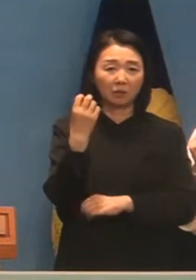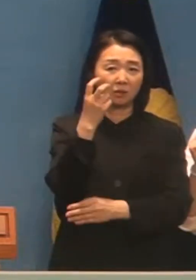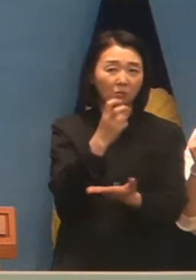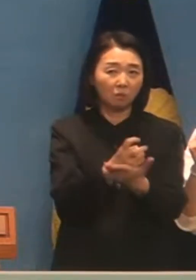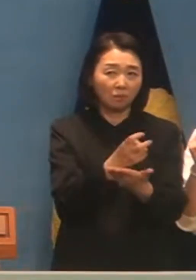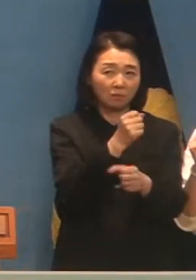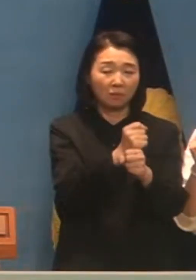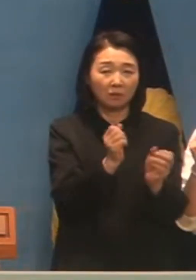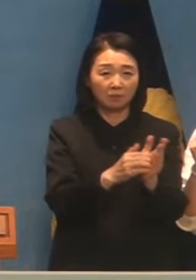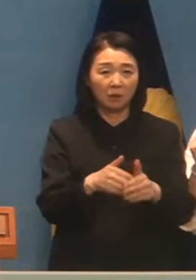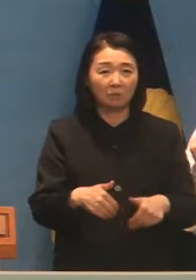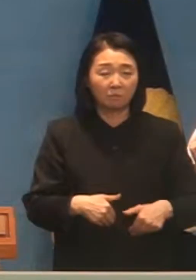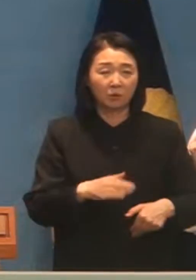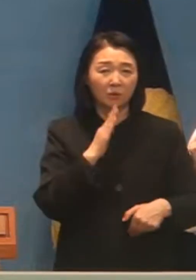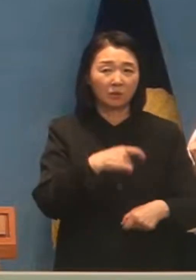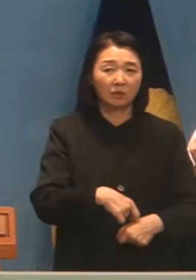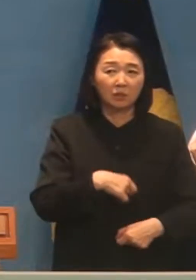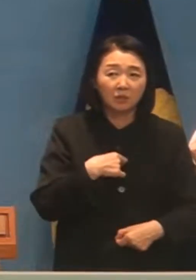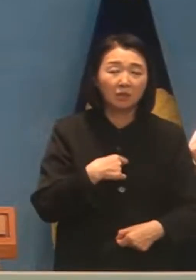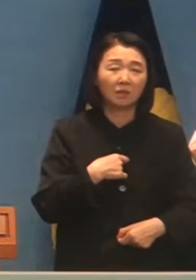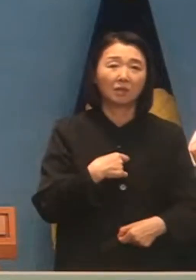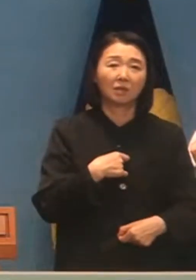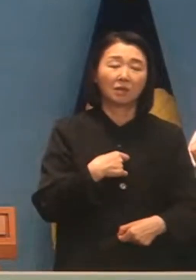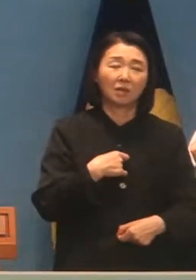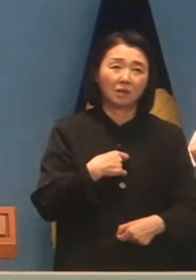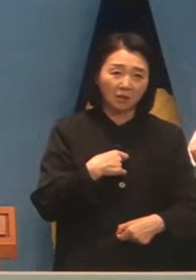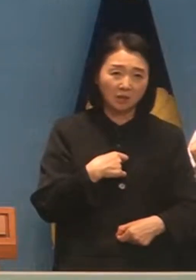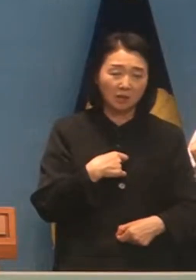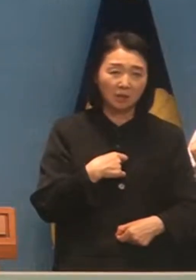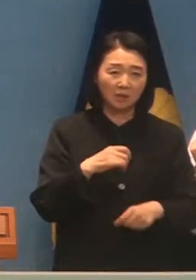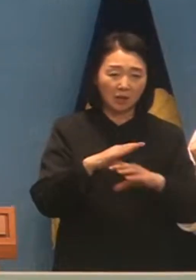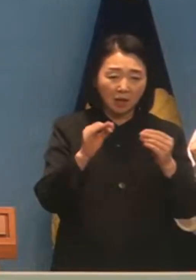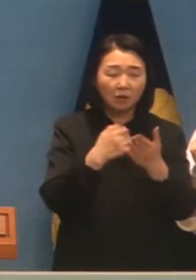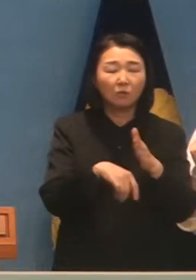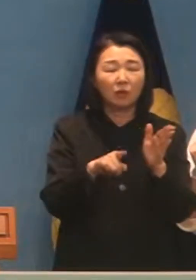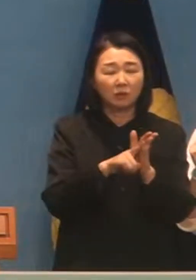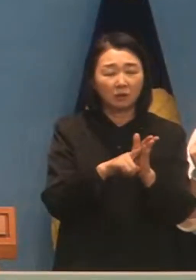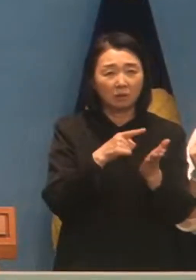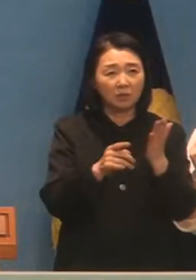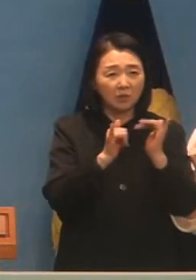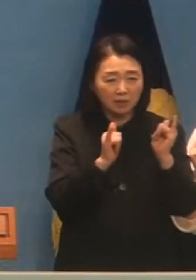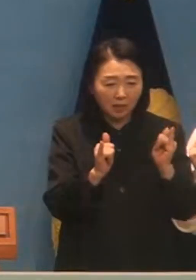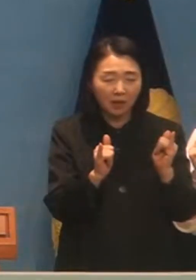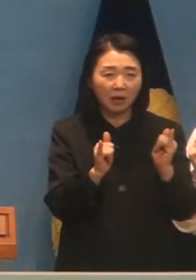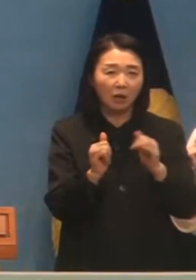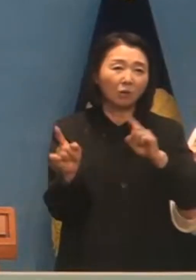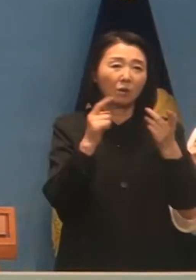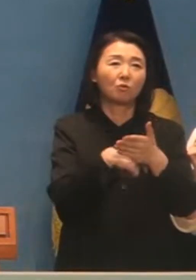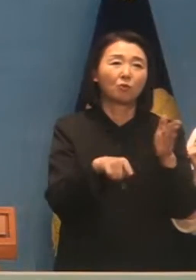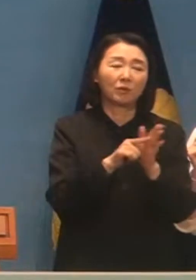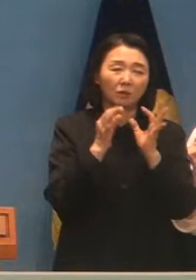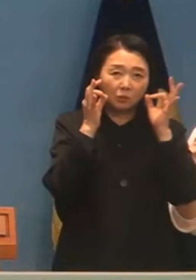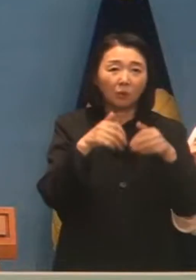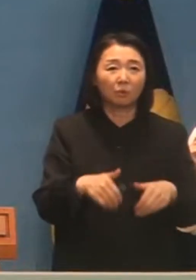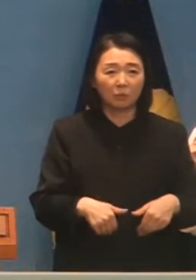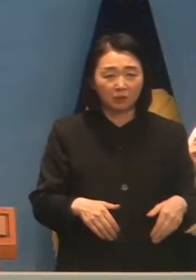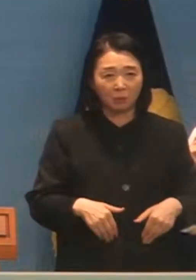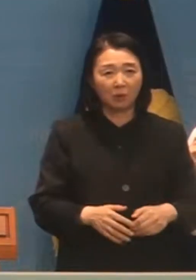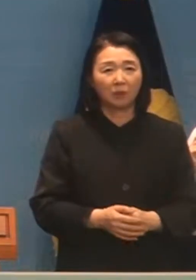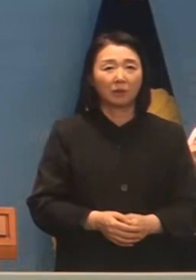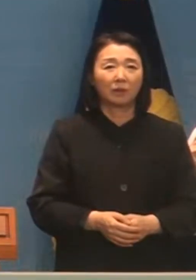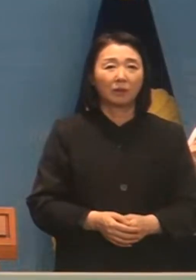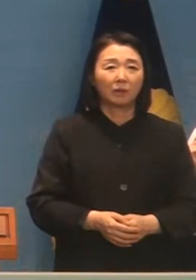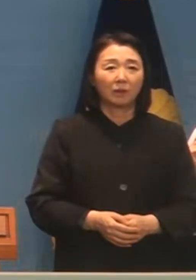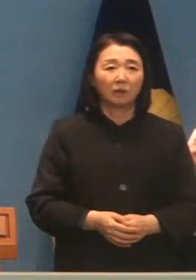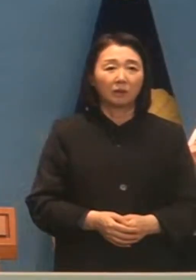생명안전기본법을 제정하고 진실규명과 피해자 명예 회복에 온 힘을 쏟을 때입니다. 4.16 세월호 참사와 12구